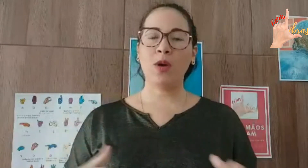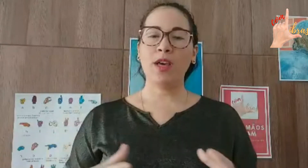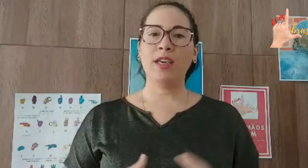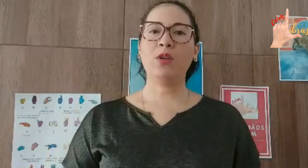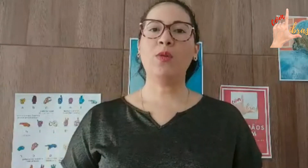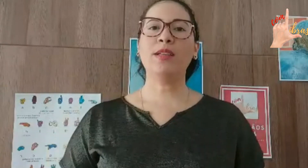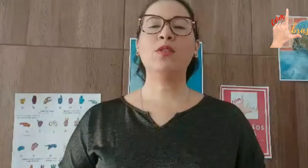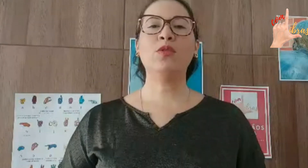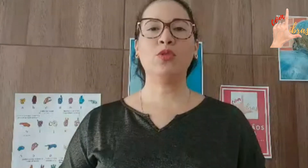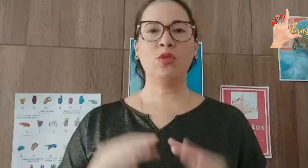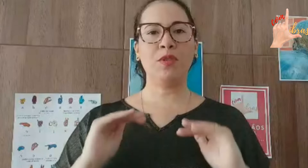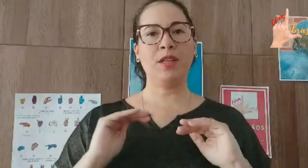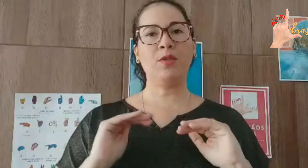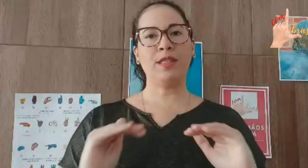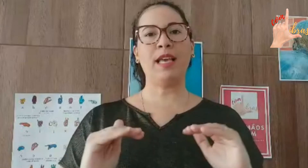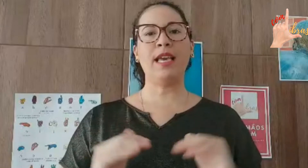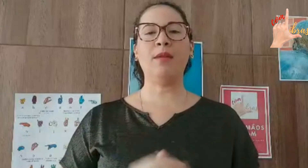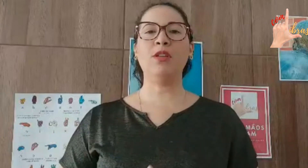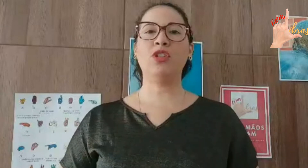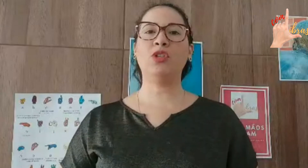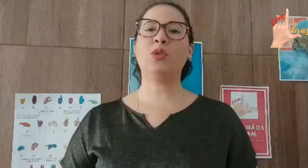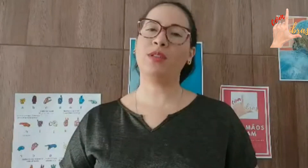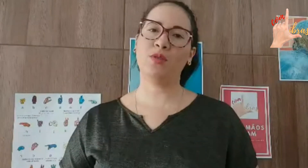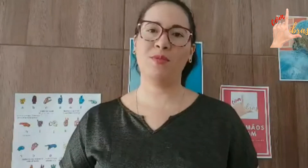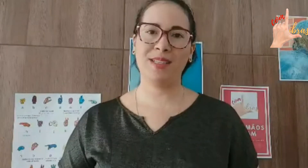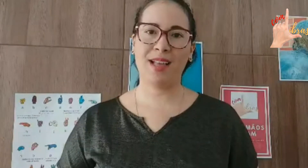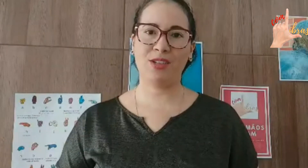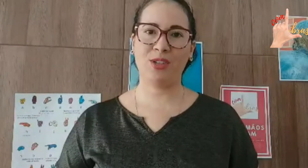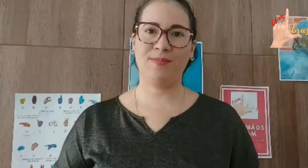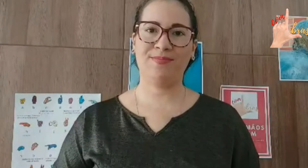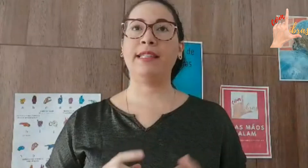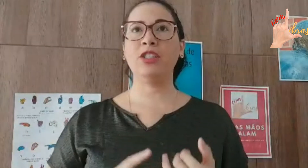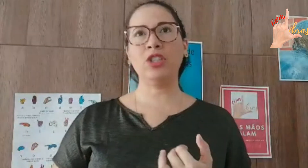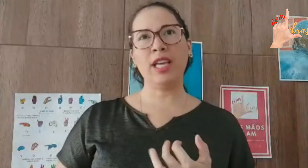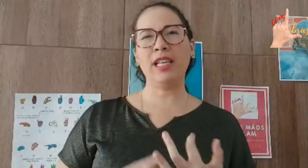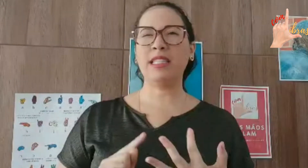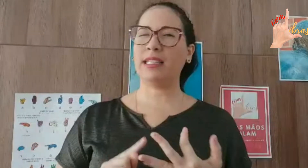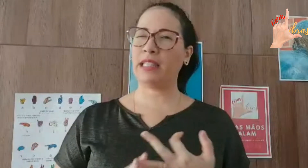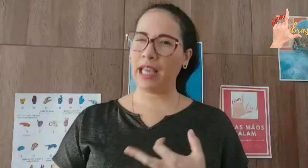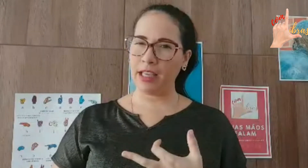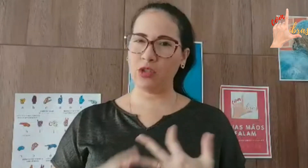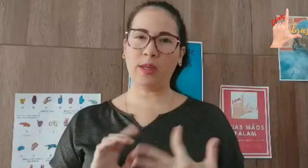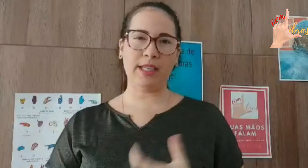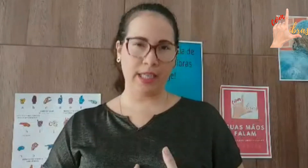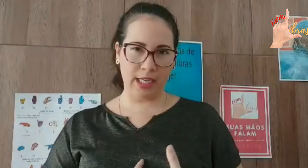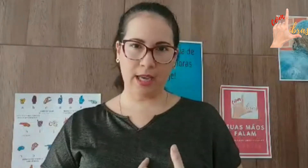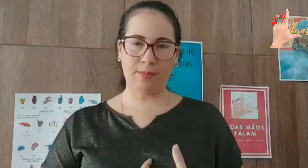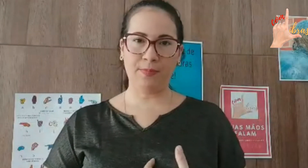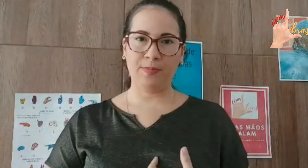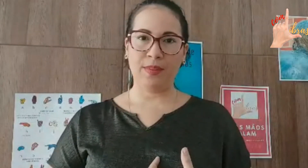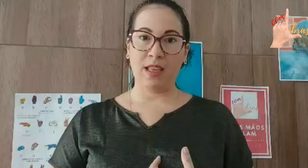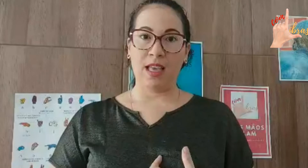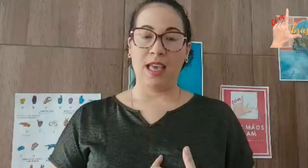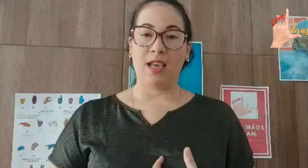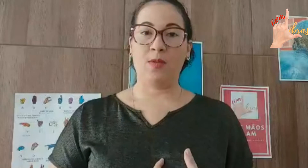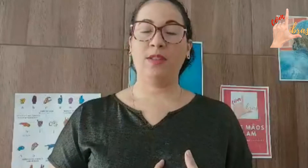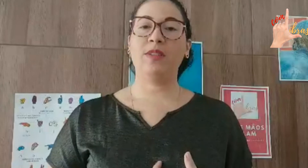E com esse conjunto você consegue emitir toda a sua mensagem. Tristeza, tédio, alegria. Quando você